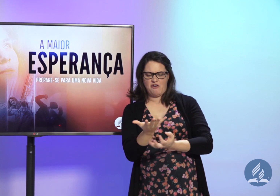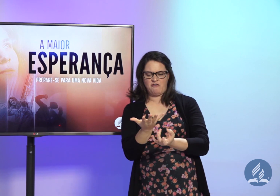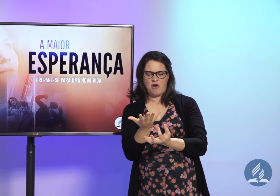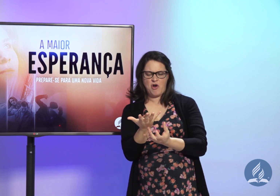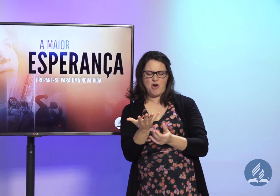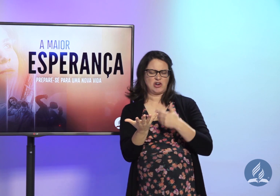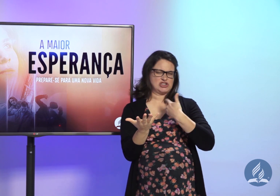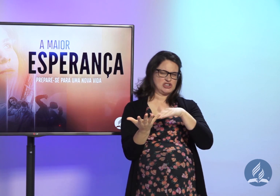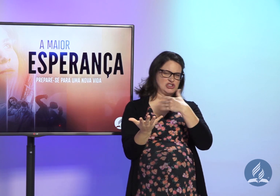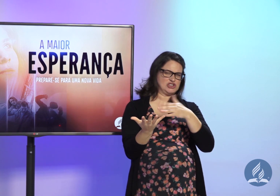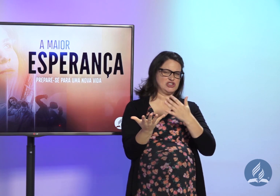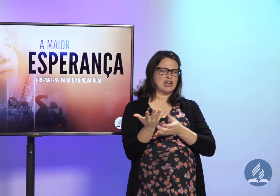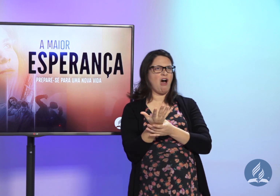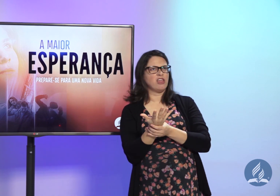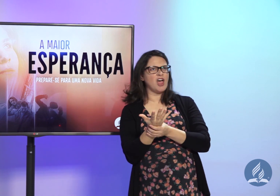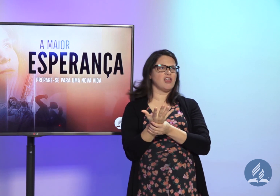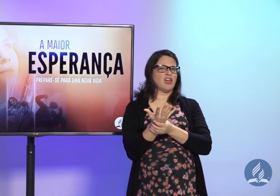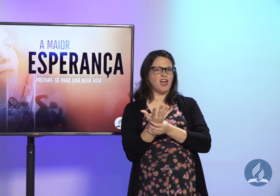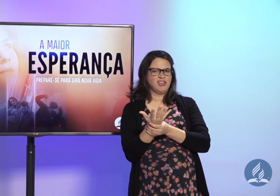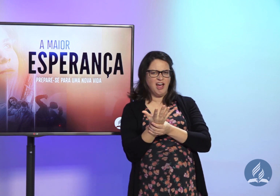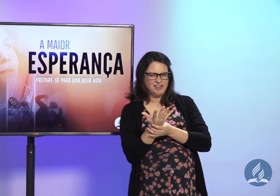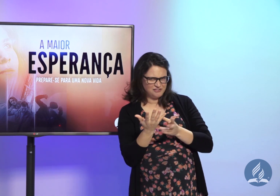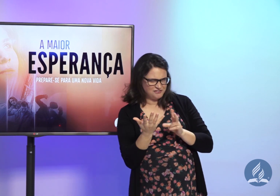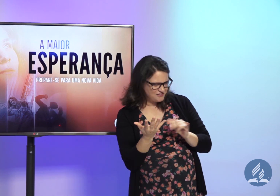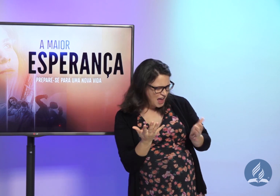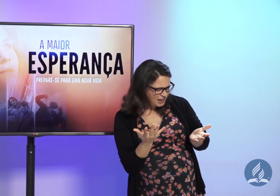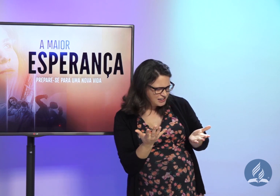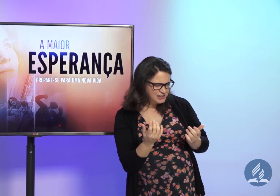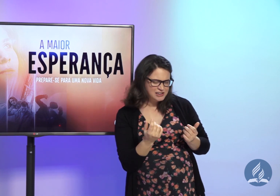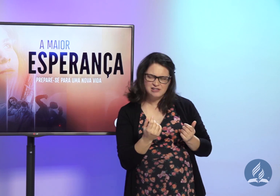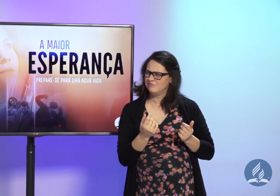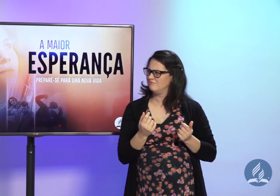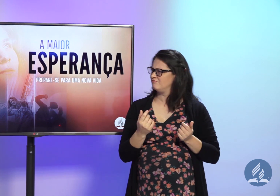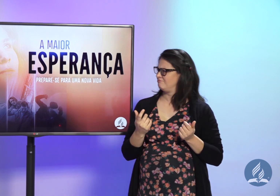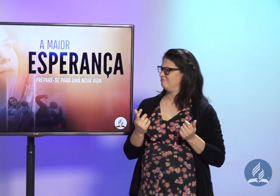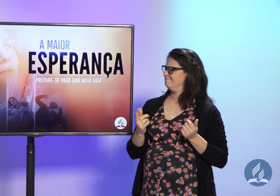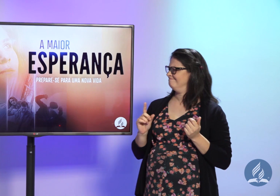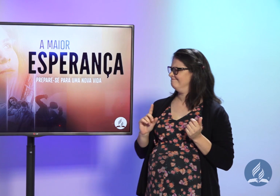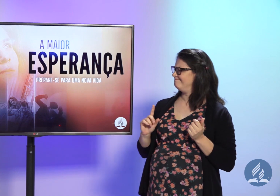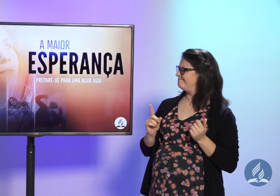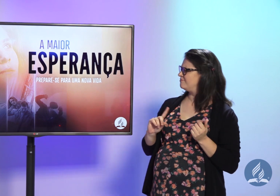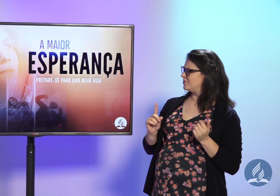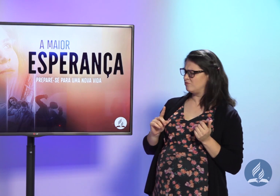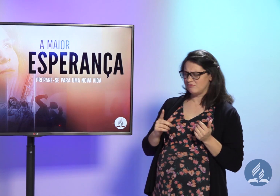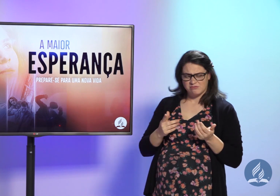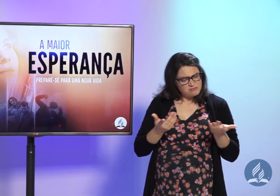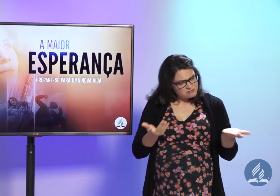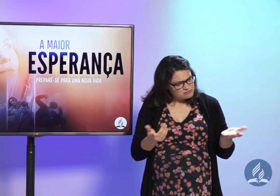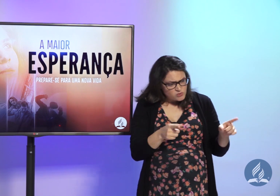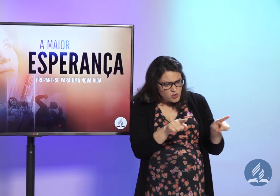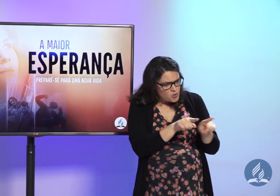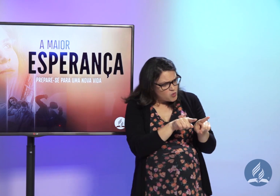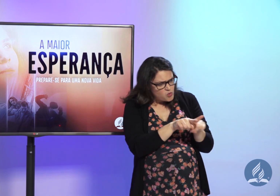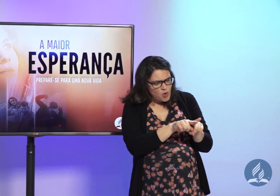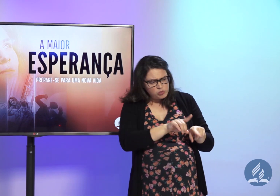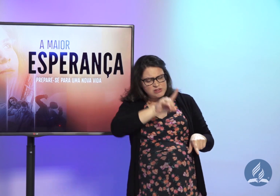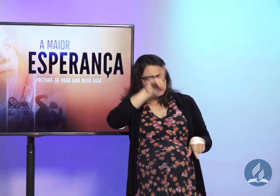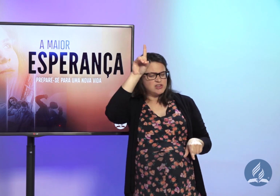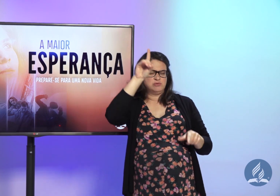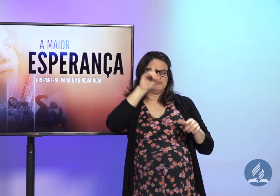inferno. Imagina você colocar sua mão no fogo e você queimar, você acha que vai gostar? Não,